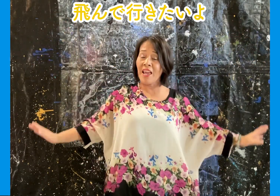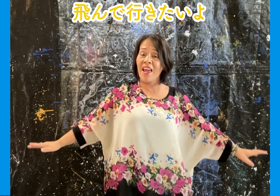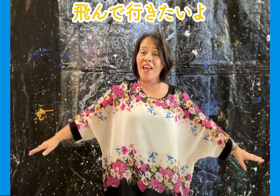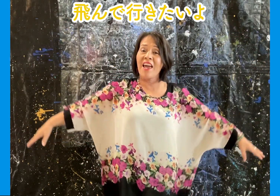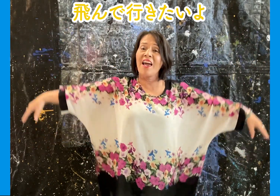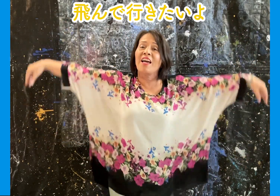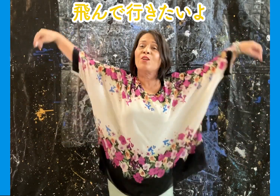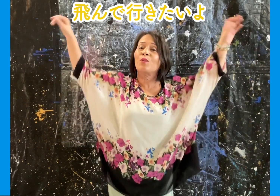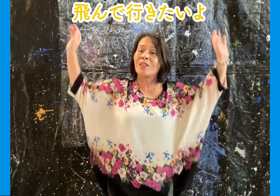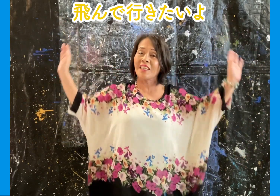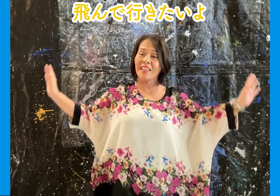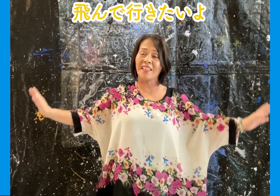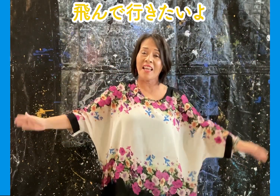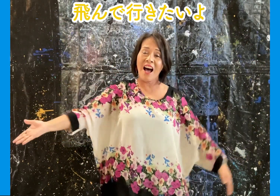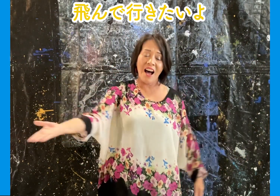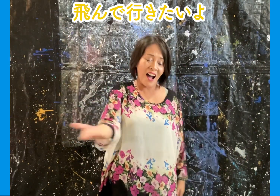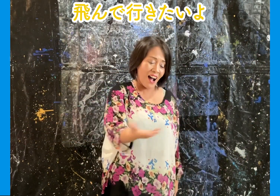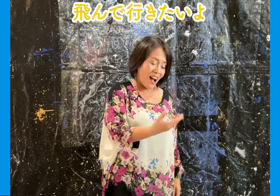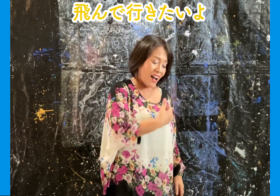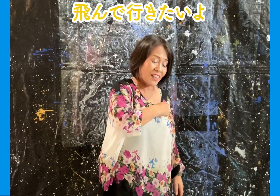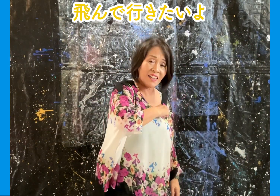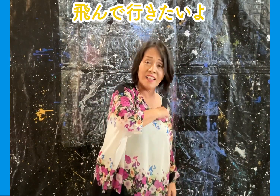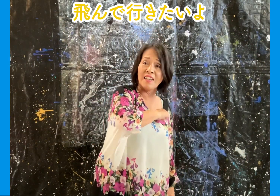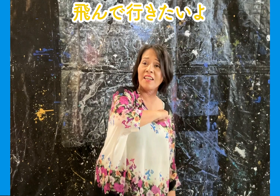で行きたいよ